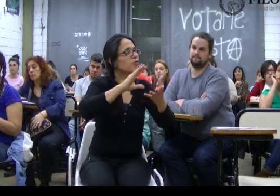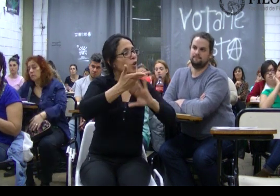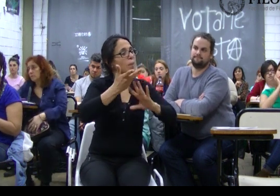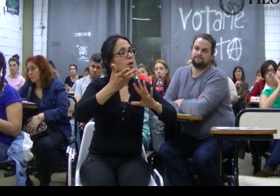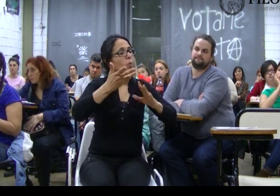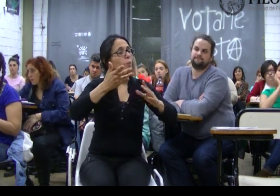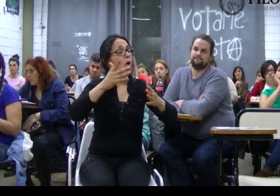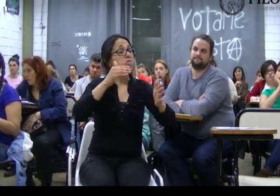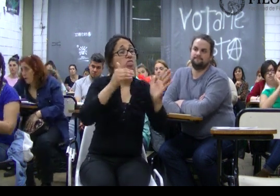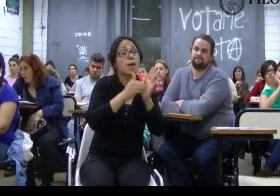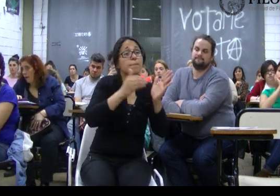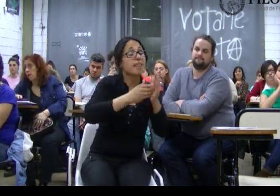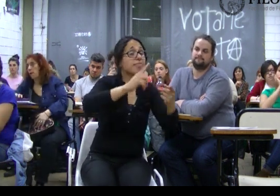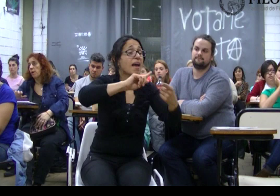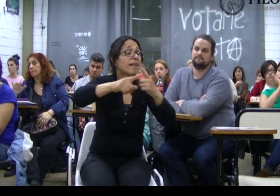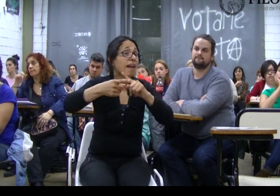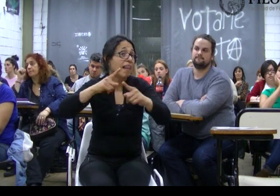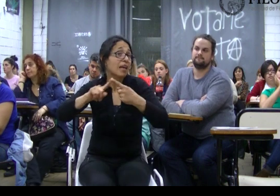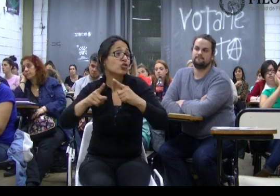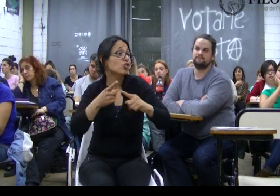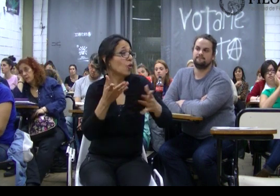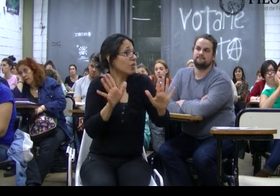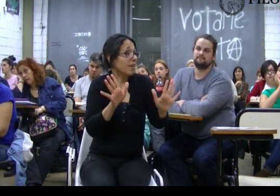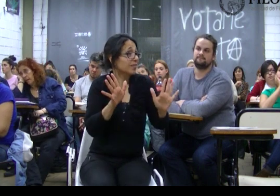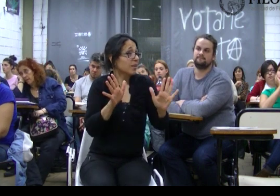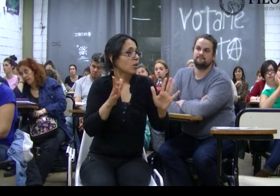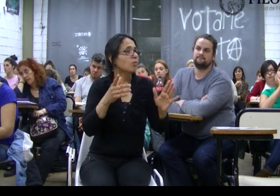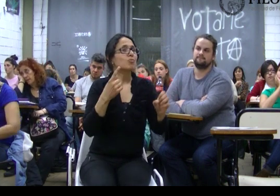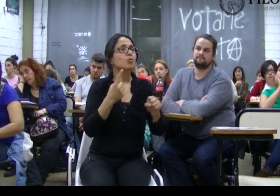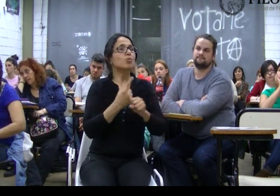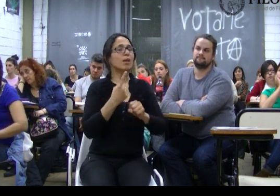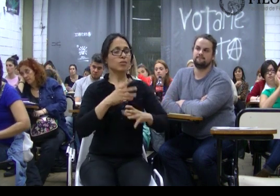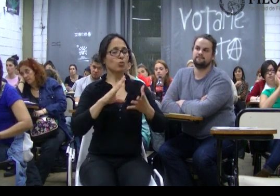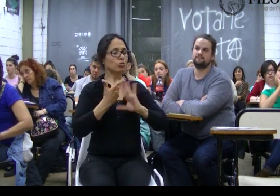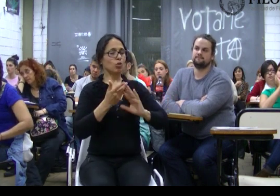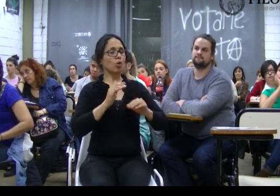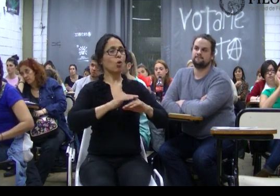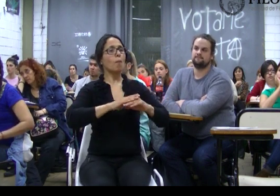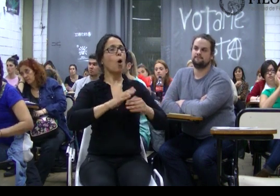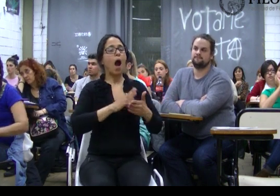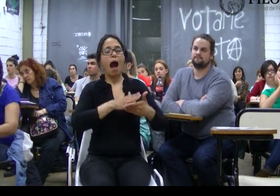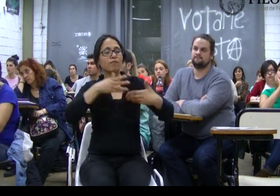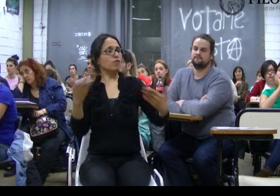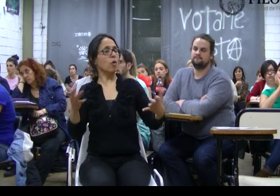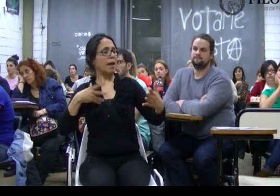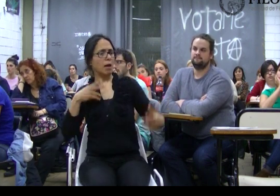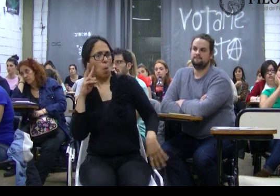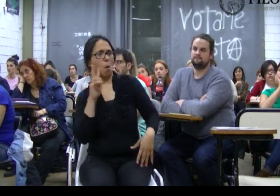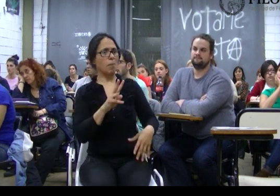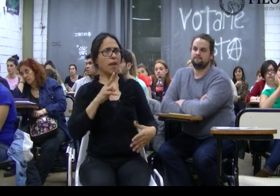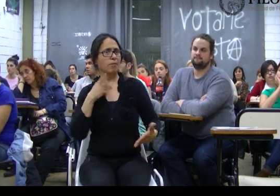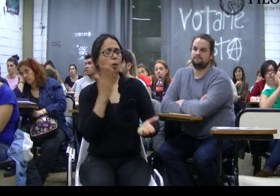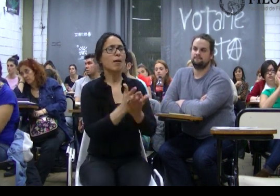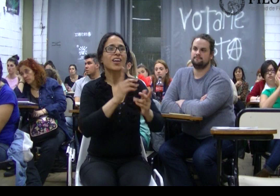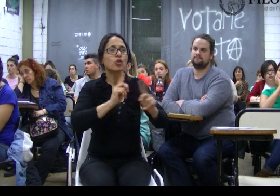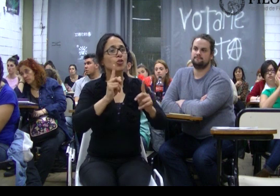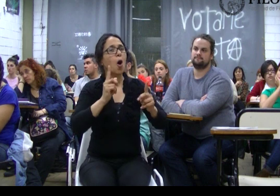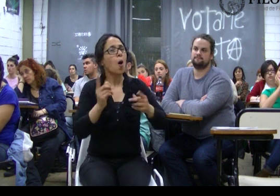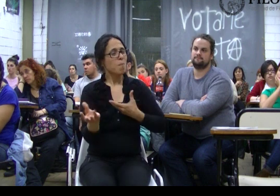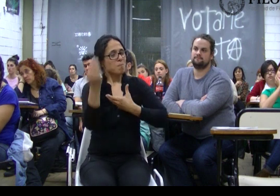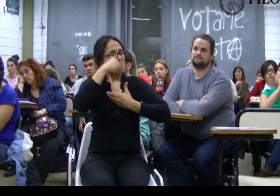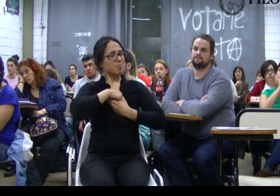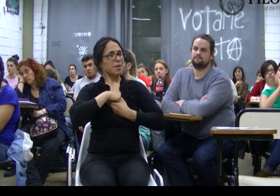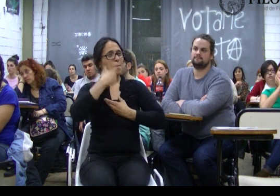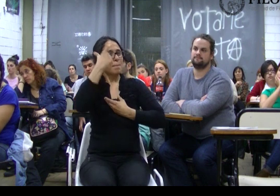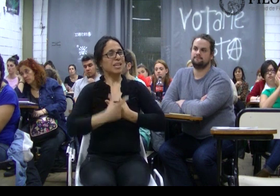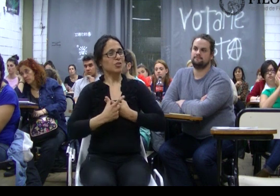sociales, pero que no son un horizonte de conquista. No están fuera de nosotros, están en nosotros, y cuando pensamos en el